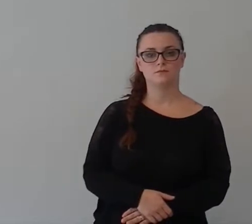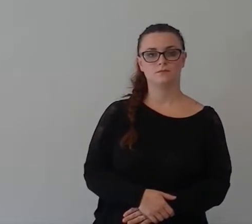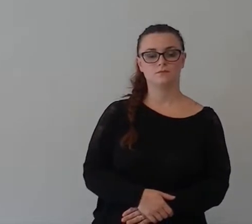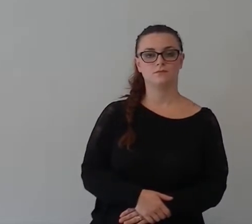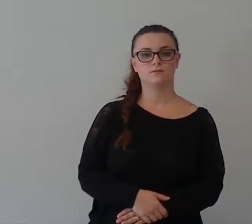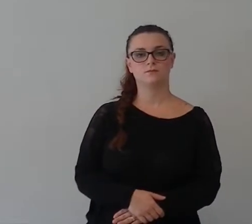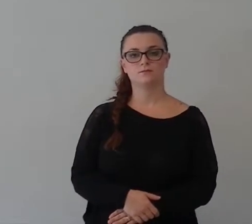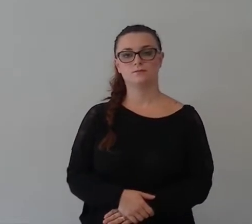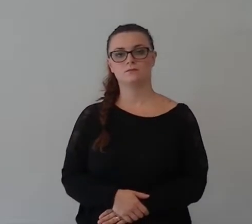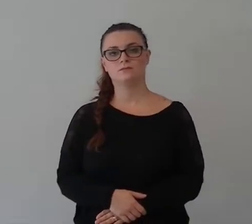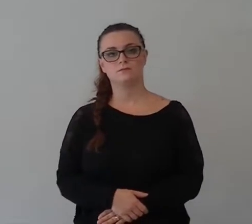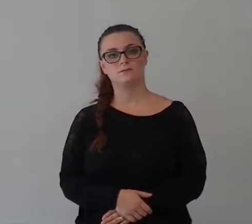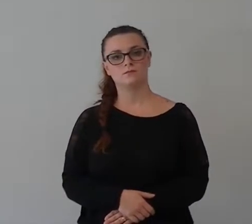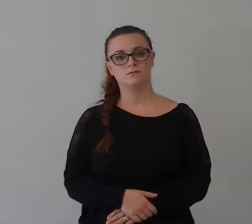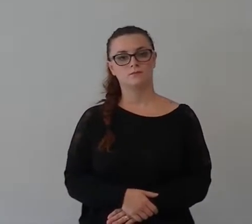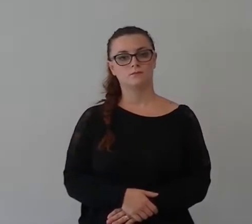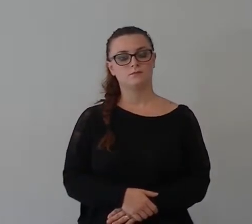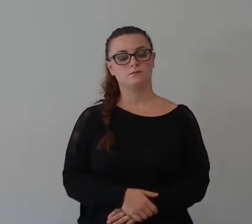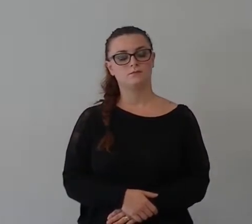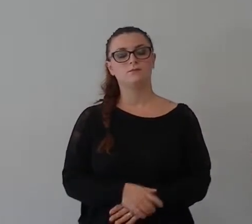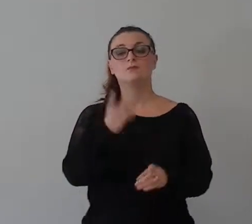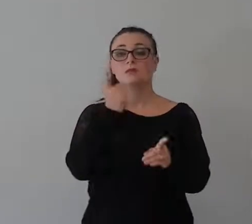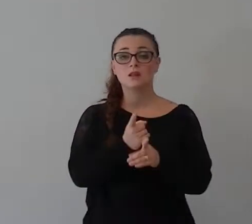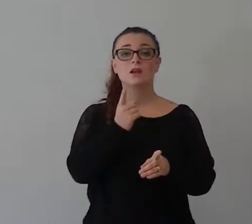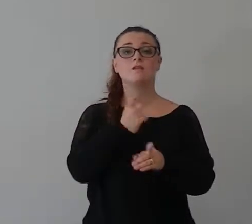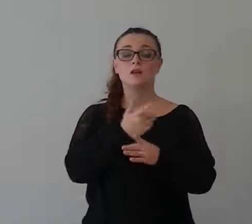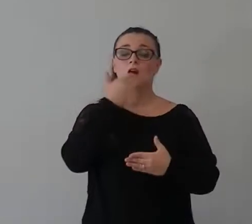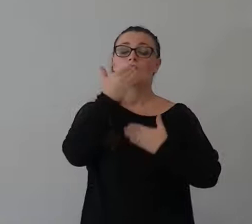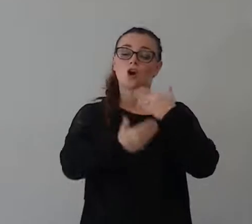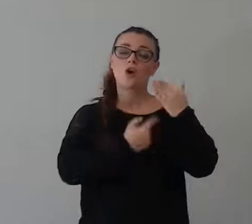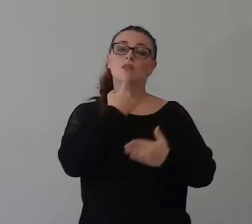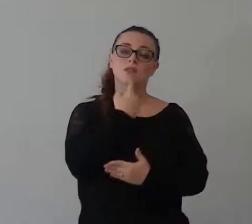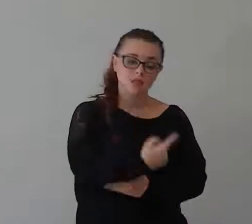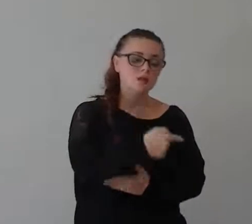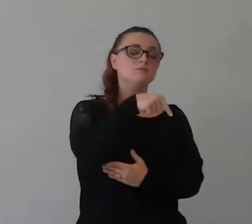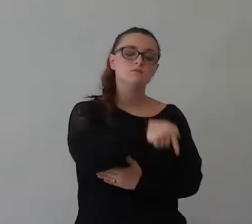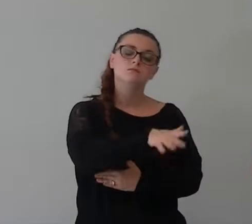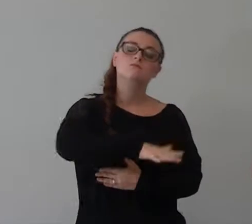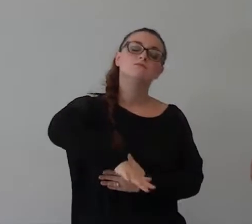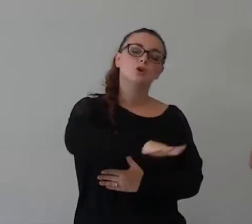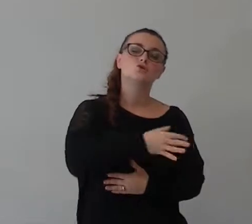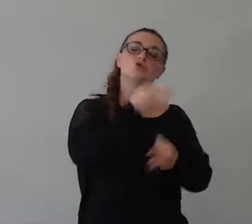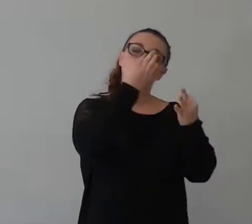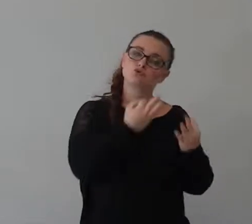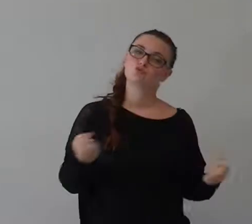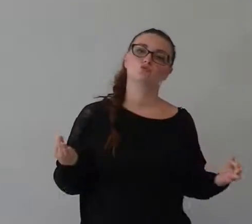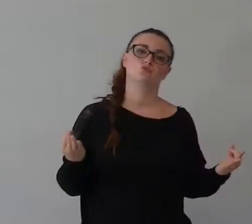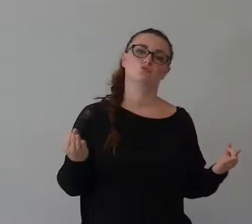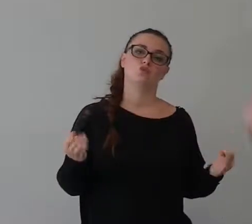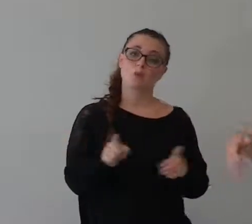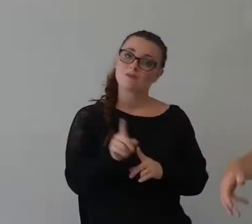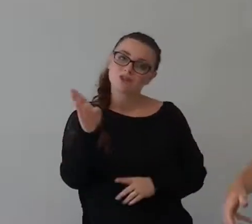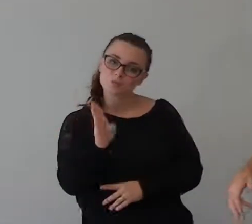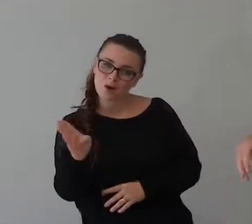testimonianza. Devi continuare a dirgli: sei nel posto giusto, sei nel posto giusto. Dio è con